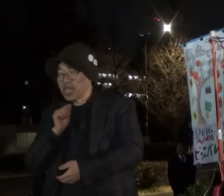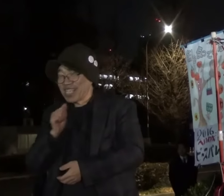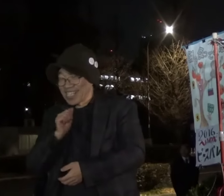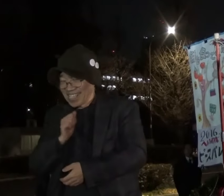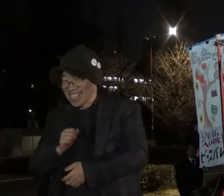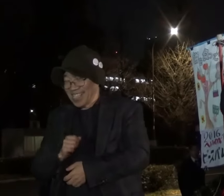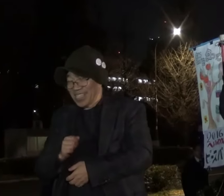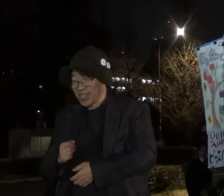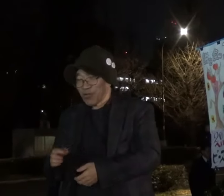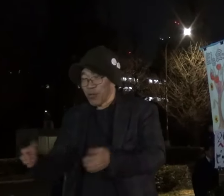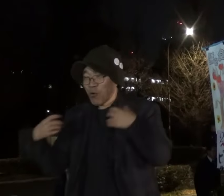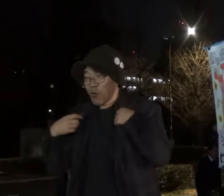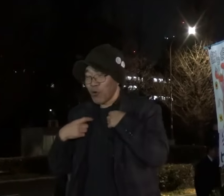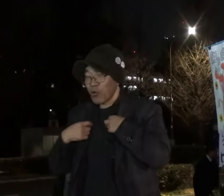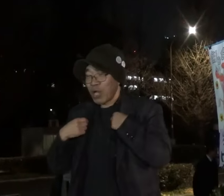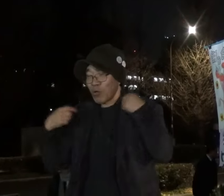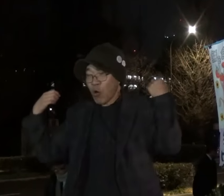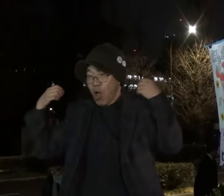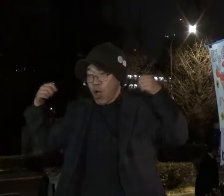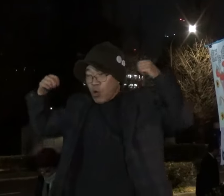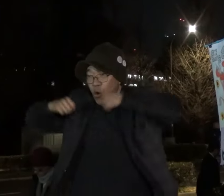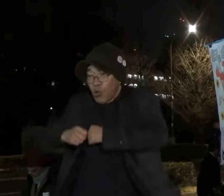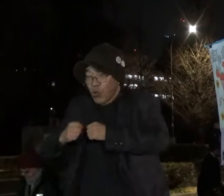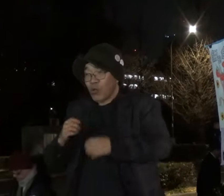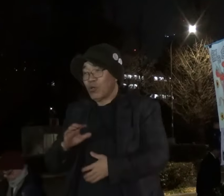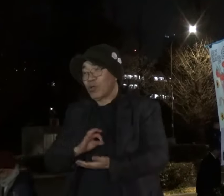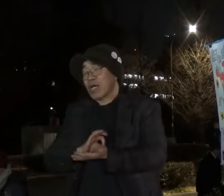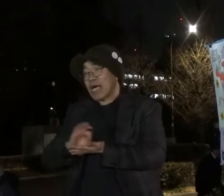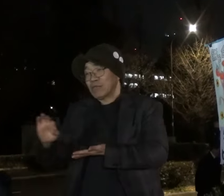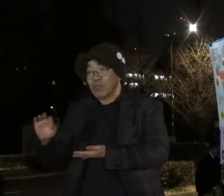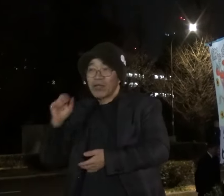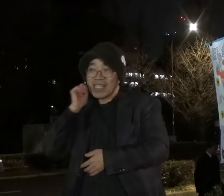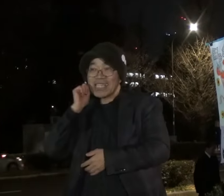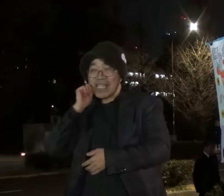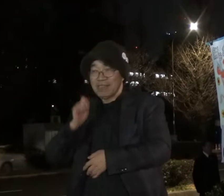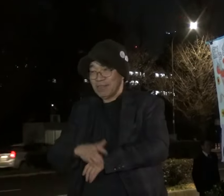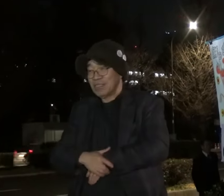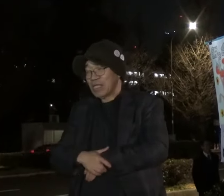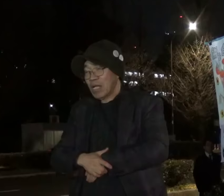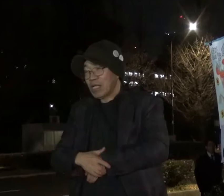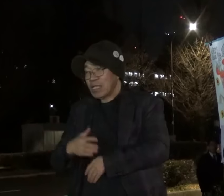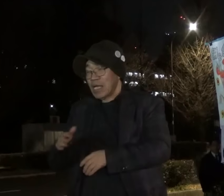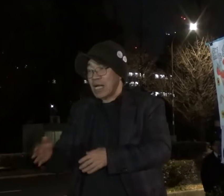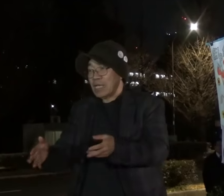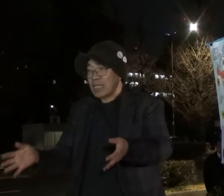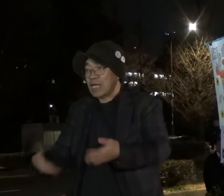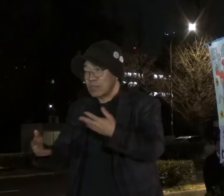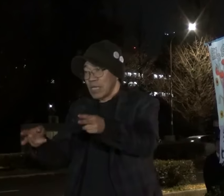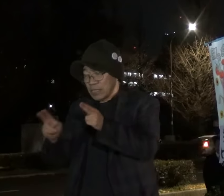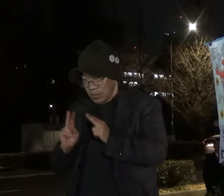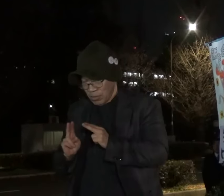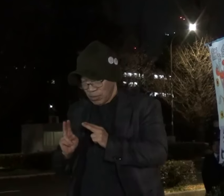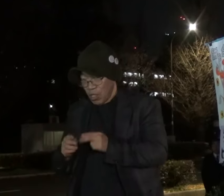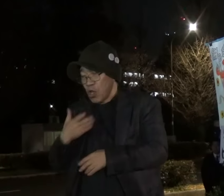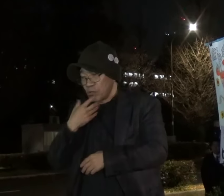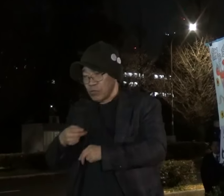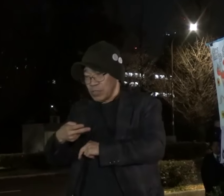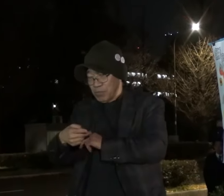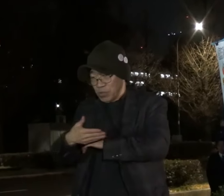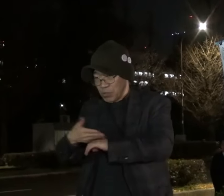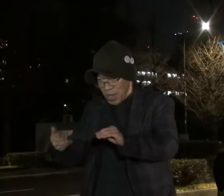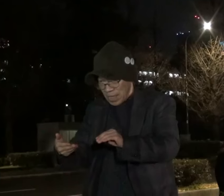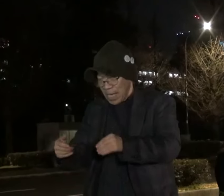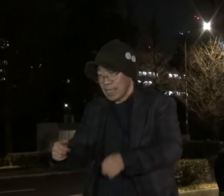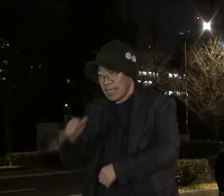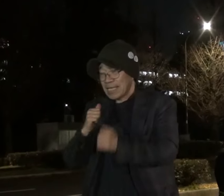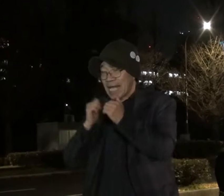皆さんこんばんは。川崎から参りました春橋と申します。福島第一原発の最新の情報です。